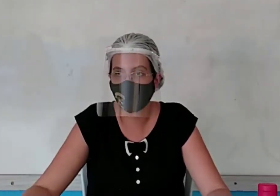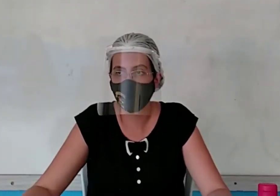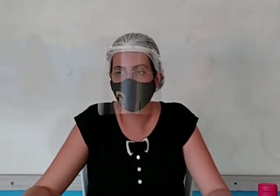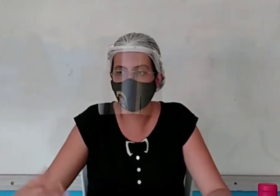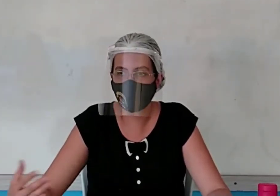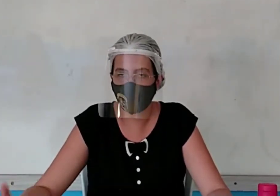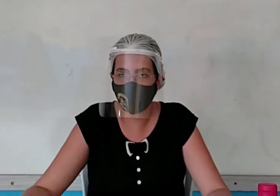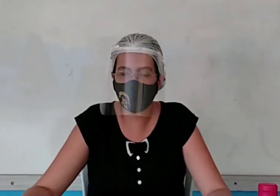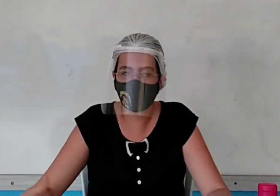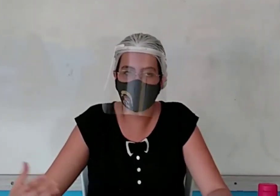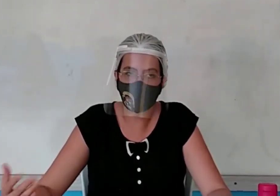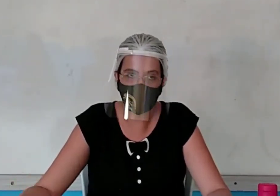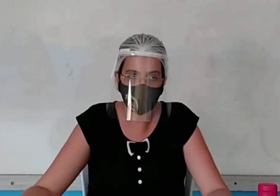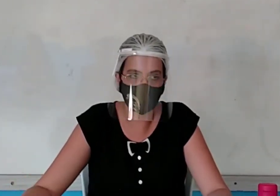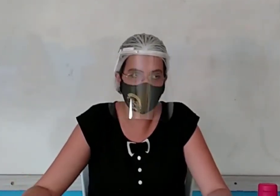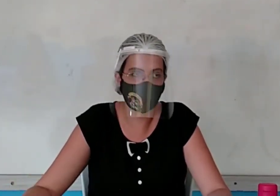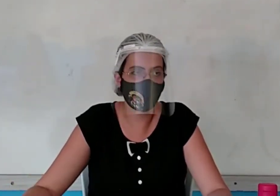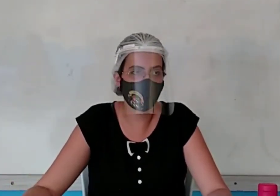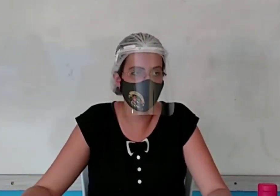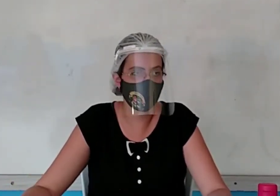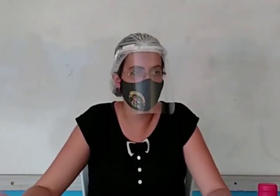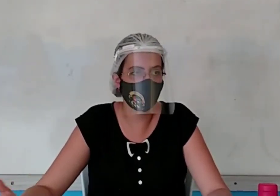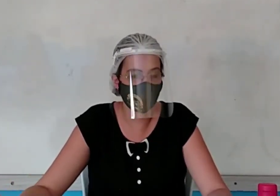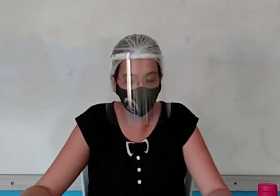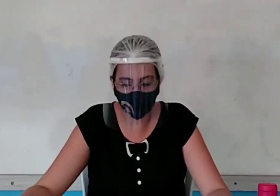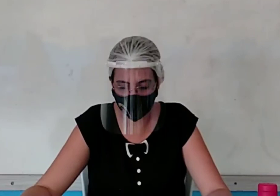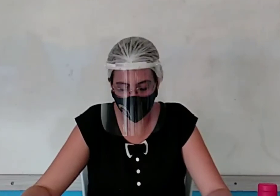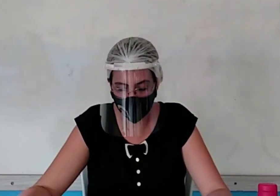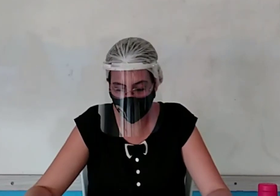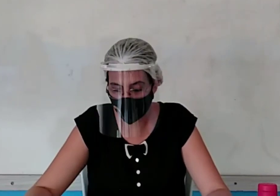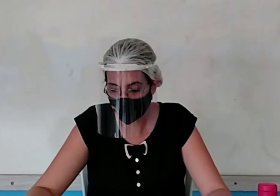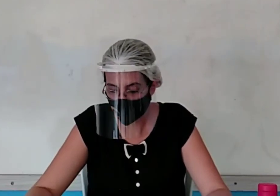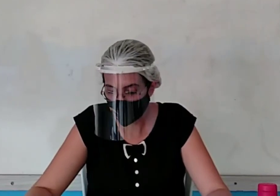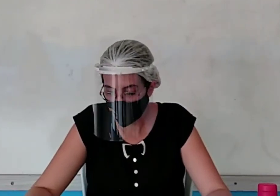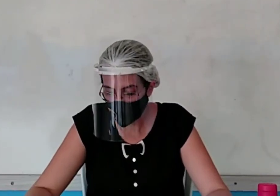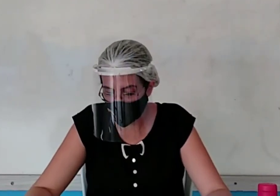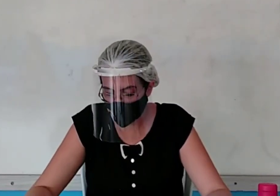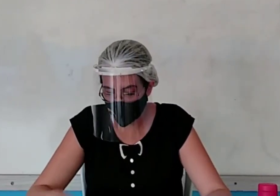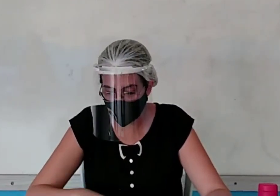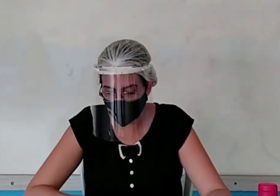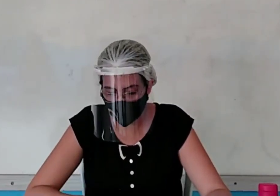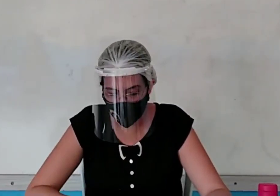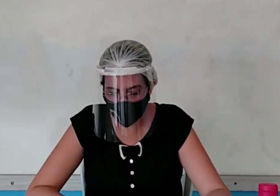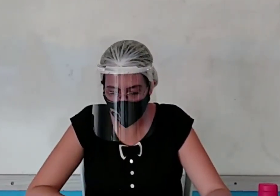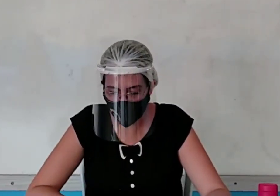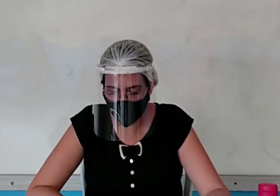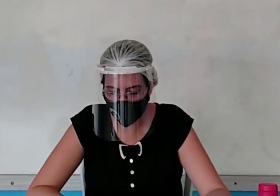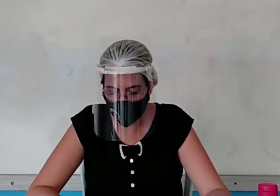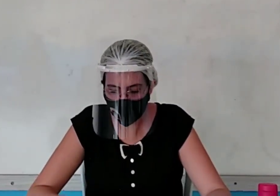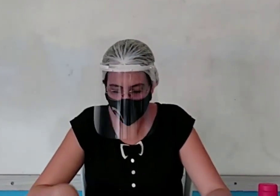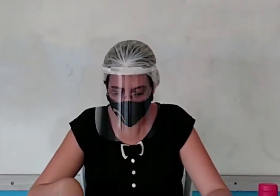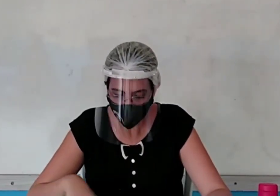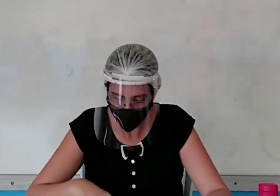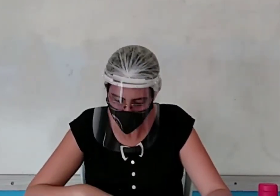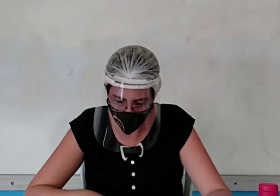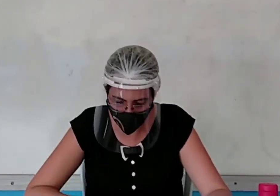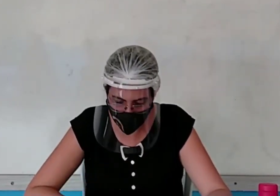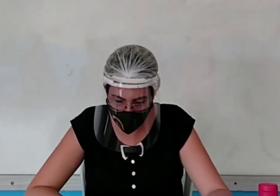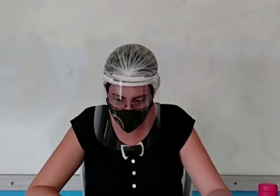dos veículos e da condução, por exemplo, da trânsito. Então, nesse tópico aqui das